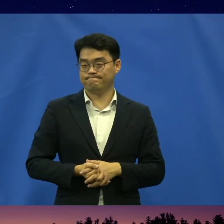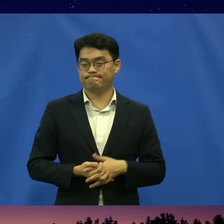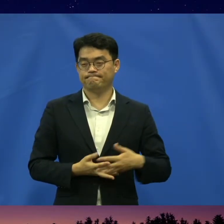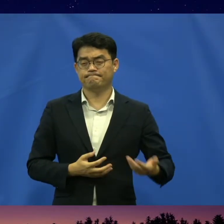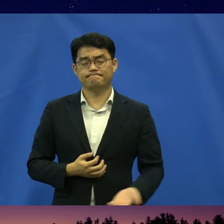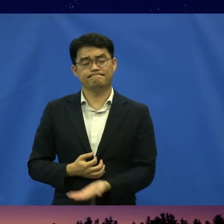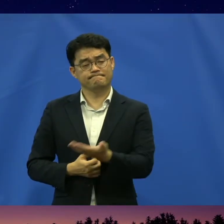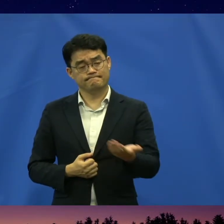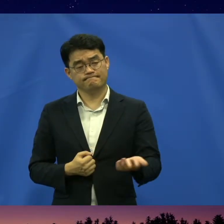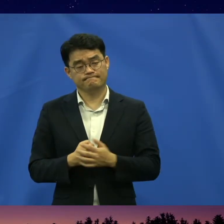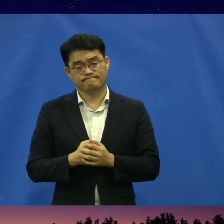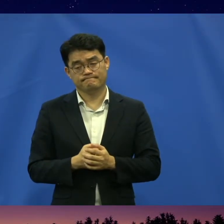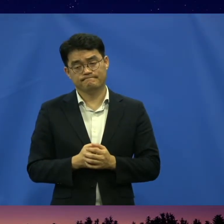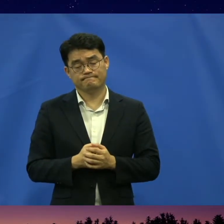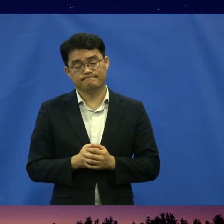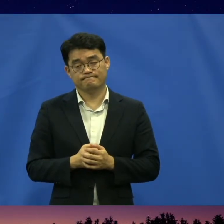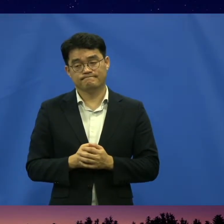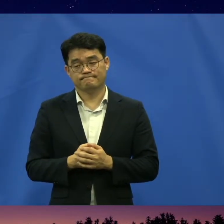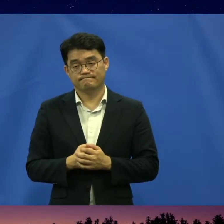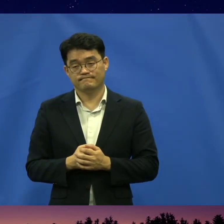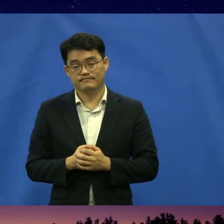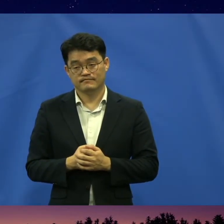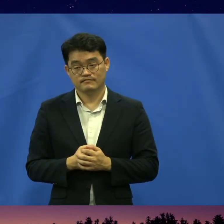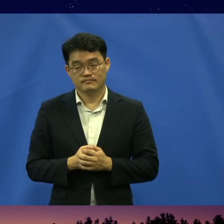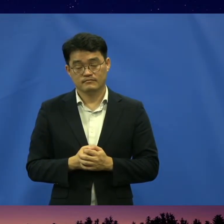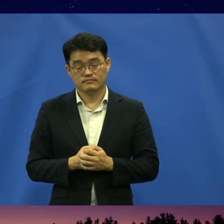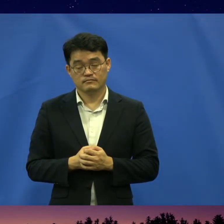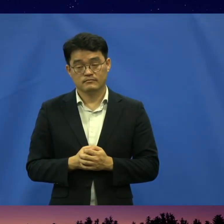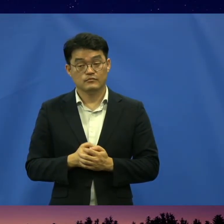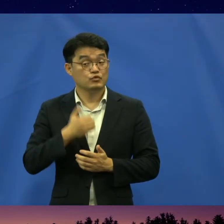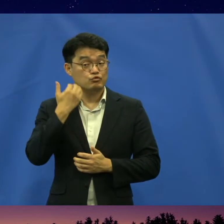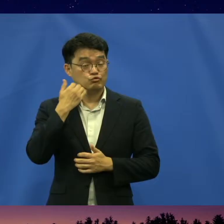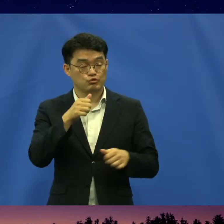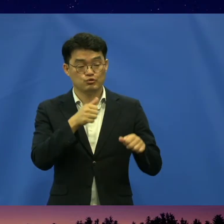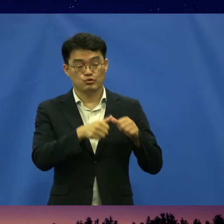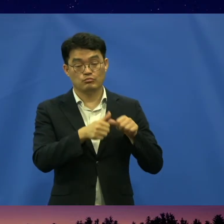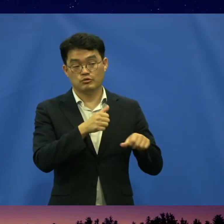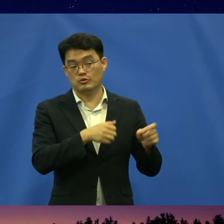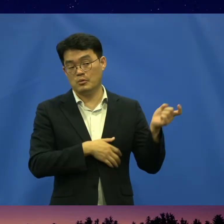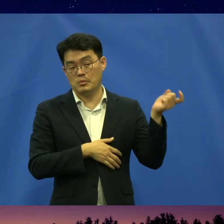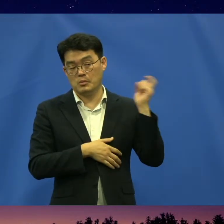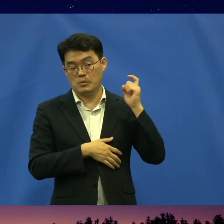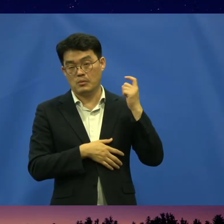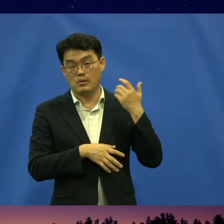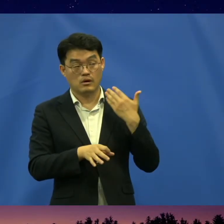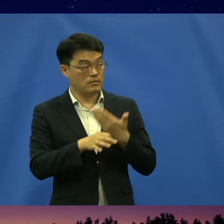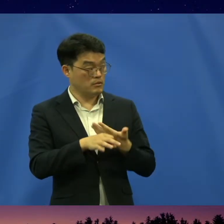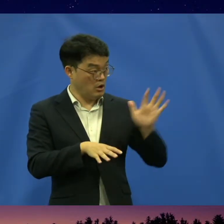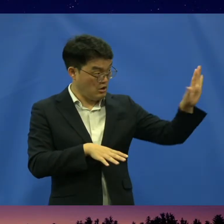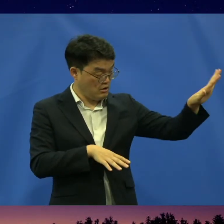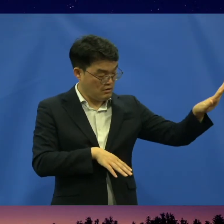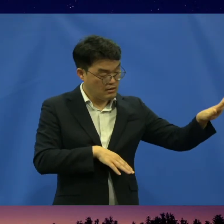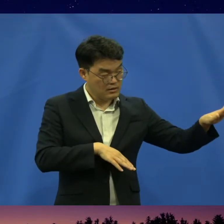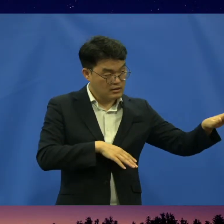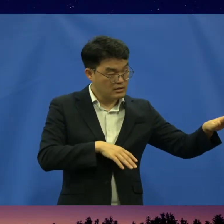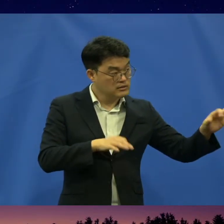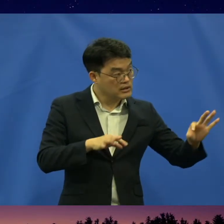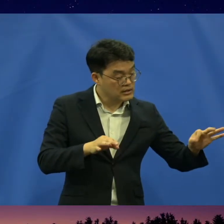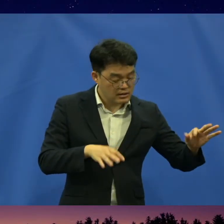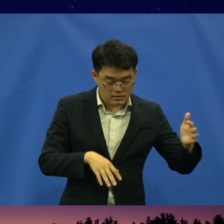여러분, 누군가에 대한 소문을 들었다고 얘기하면 여러분들이 메모지를 딱 그래요. 잠시만, 며칠